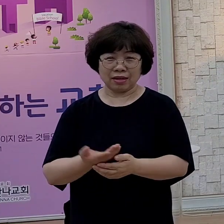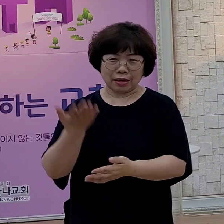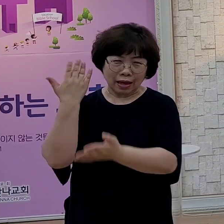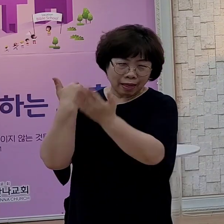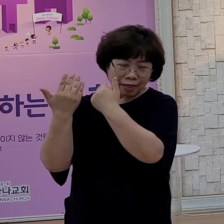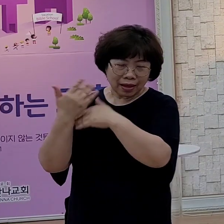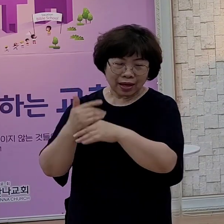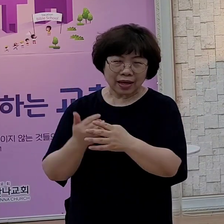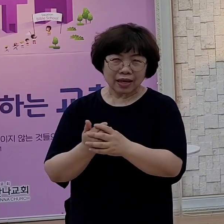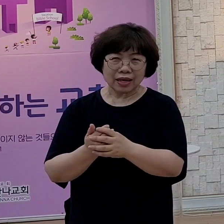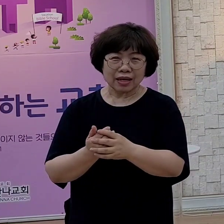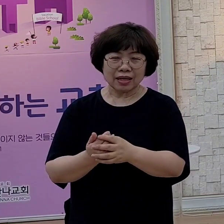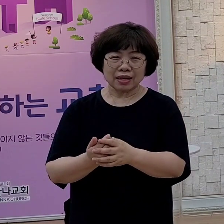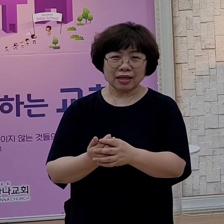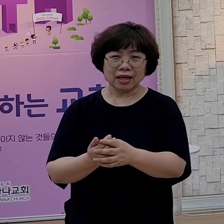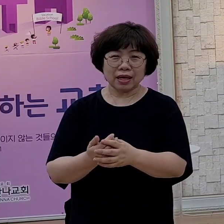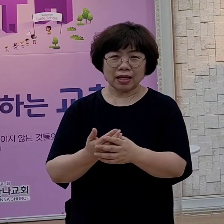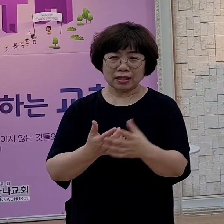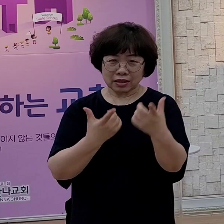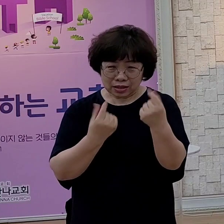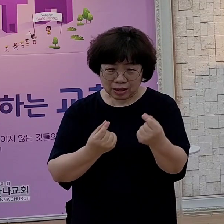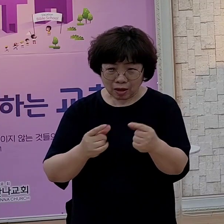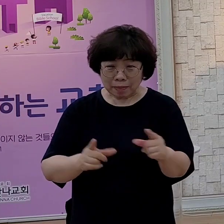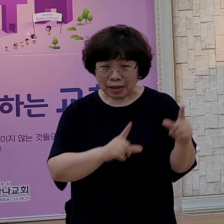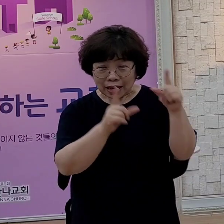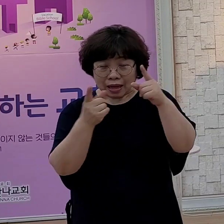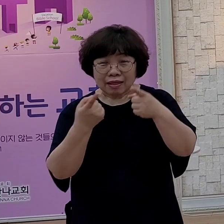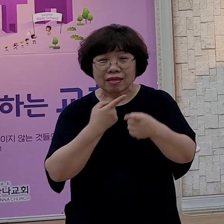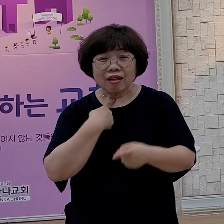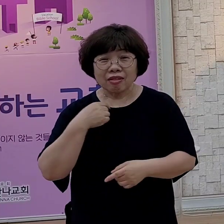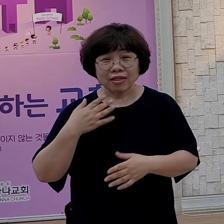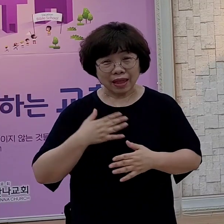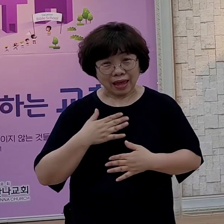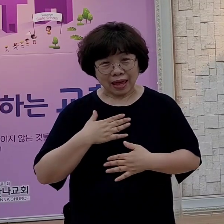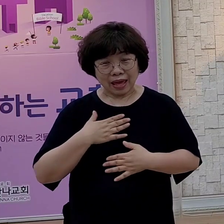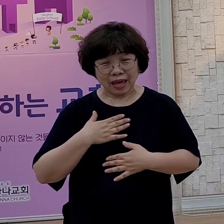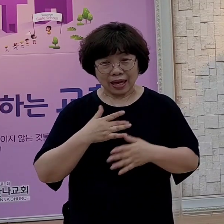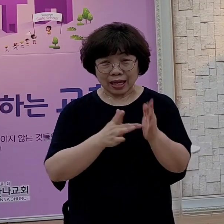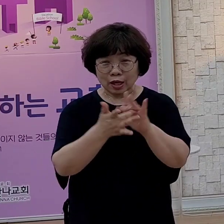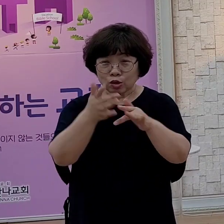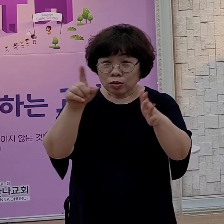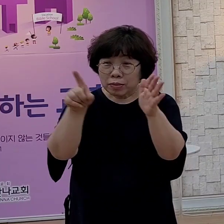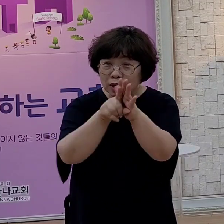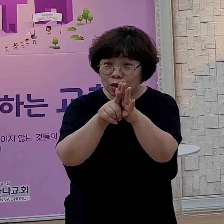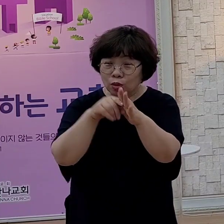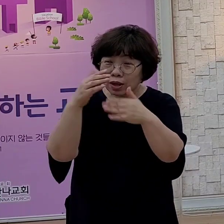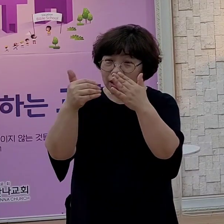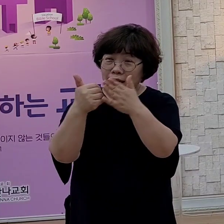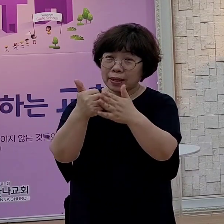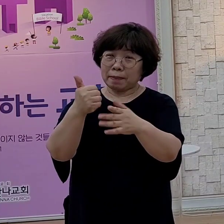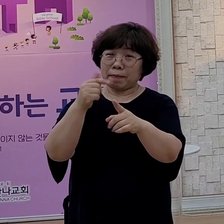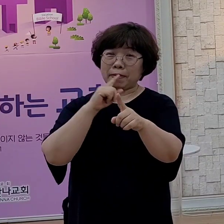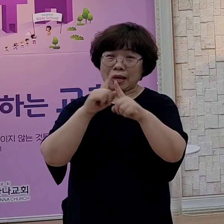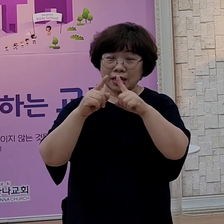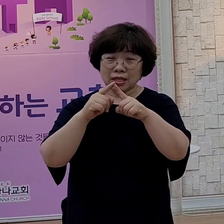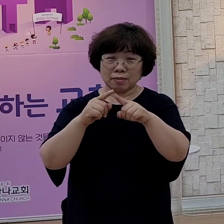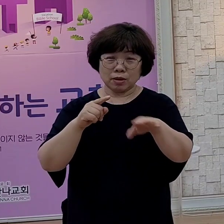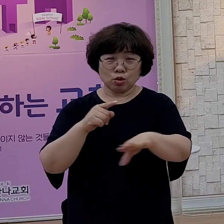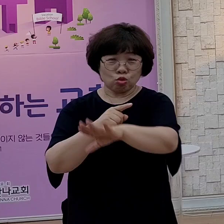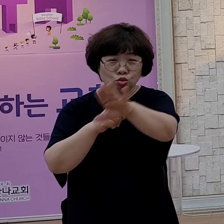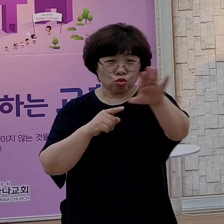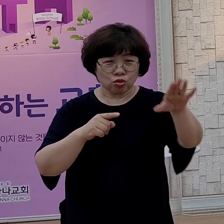살았던 우리가 말이죠, 예수 믿고 하나님의 말씀이 우리를